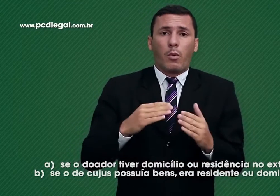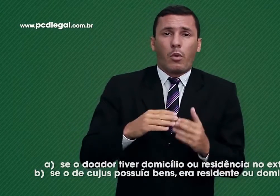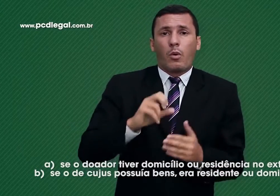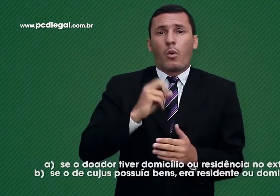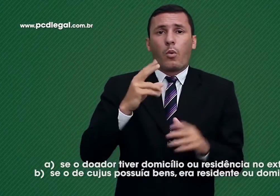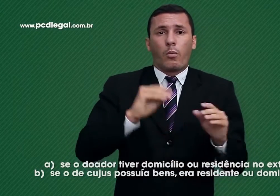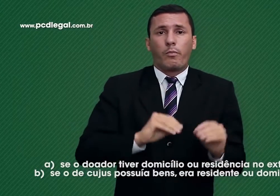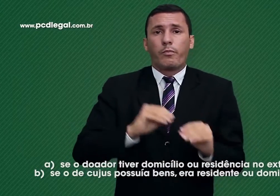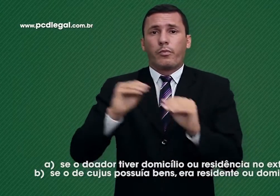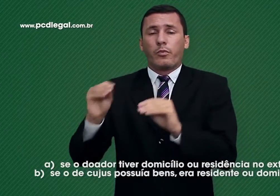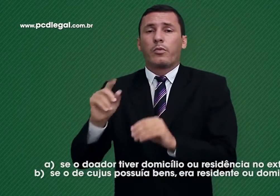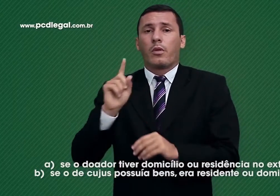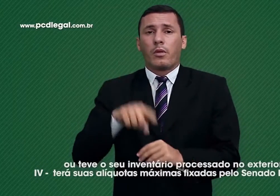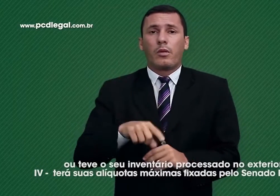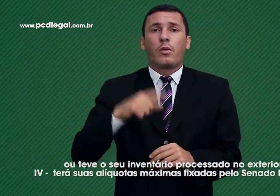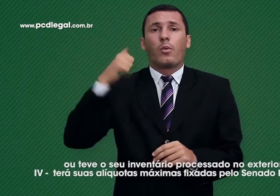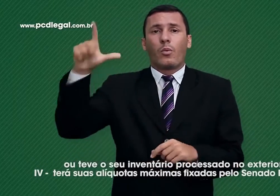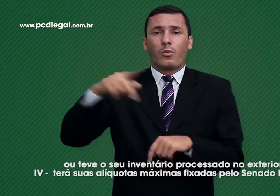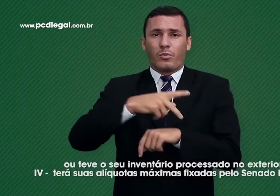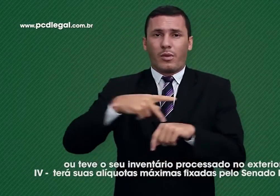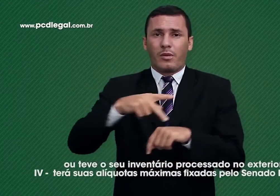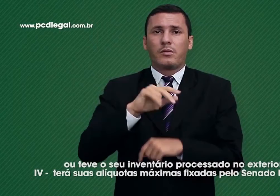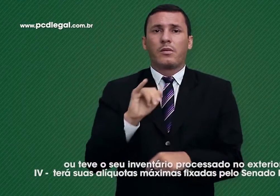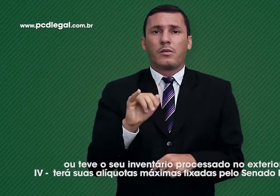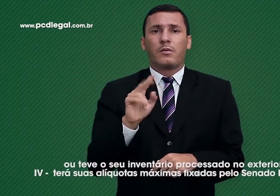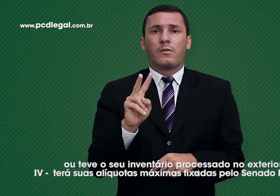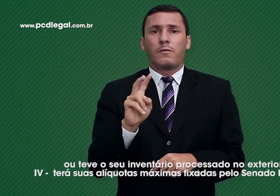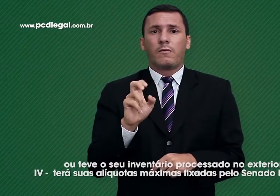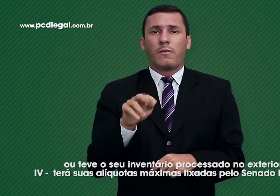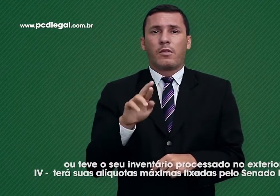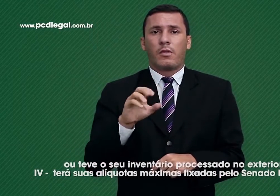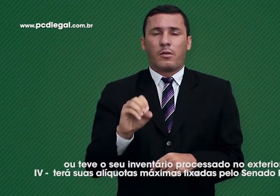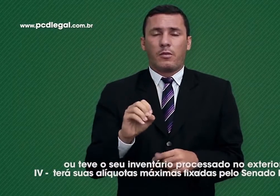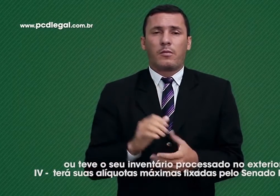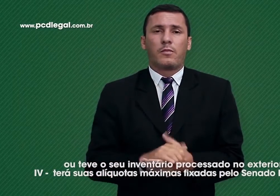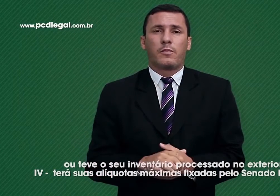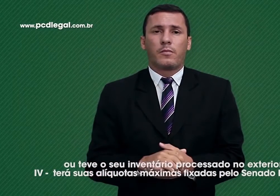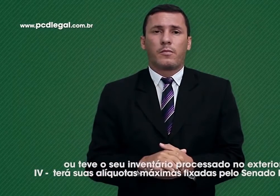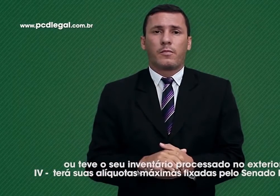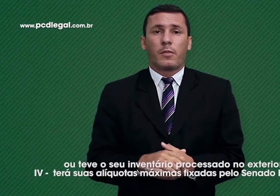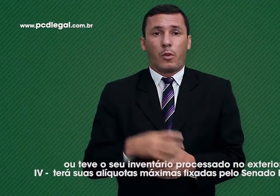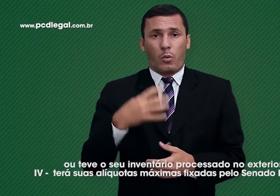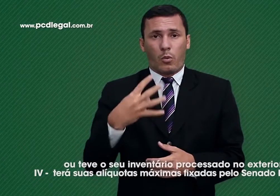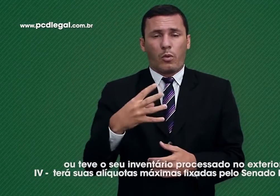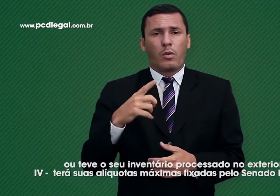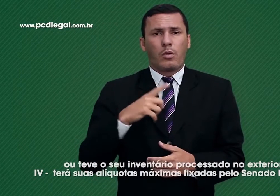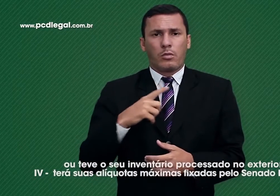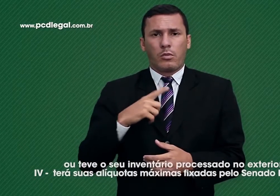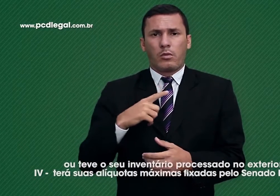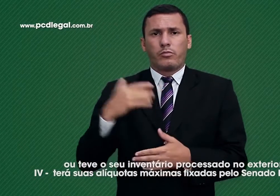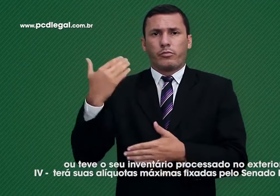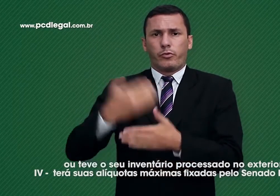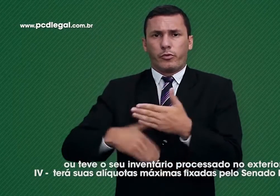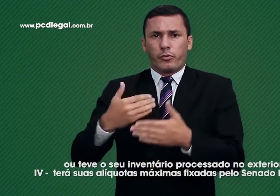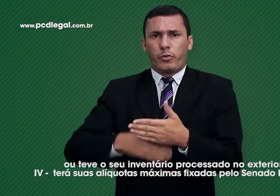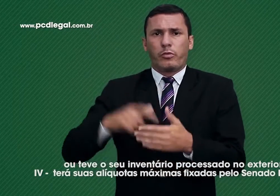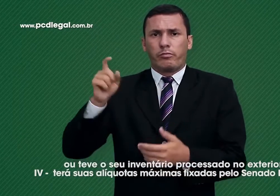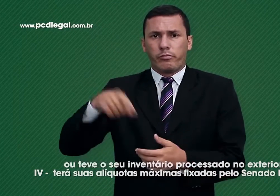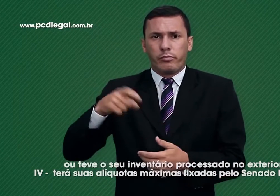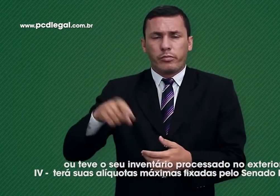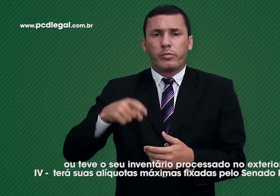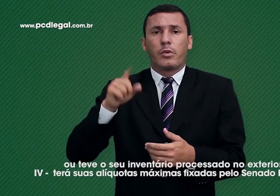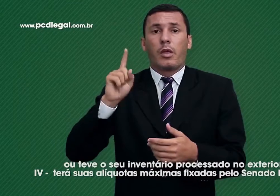era residente ou domiciliado ou teve o seu inventário processado no exterior. 4. Terá